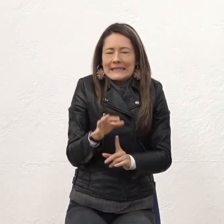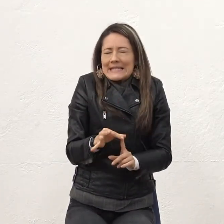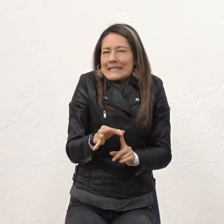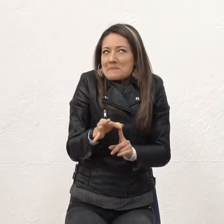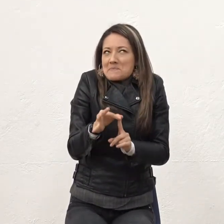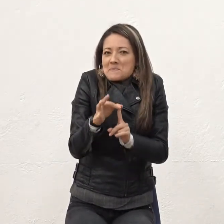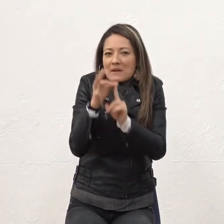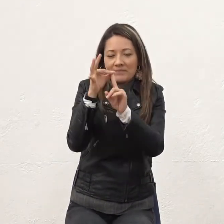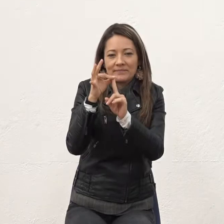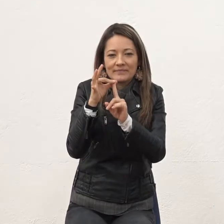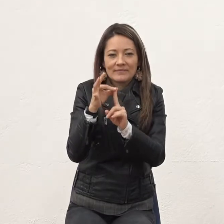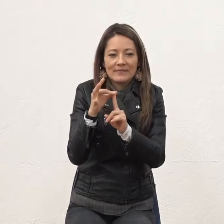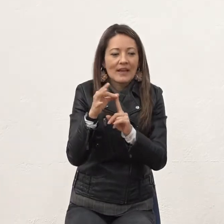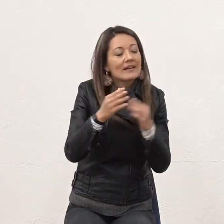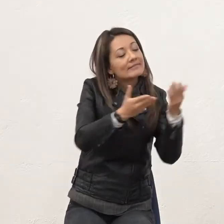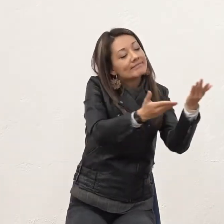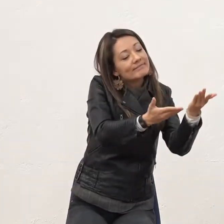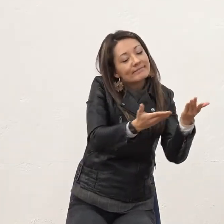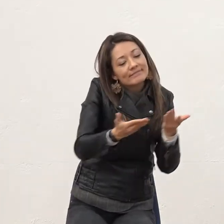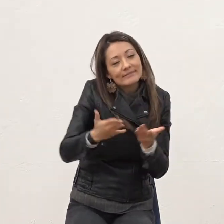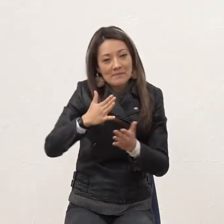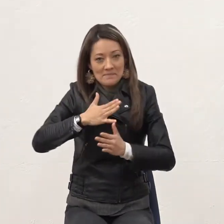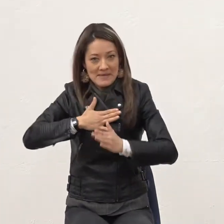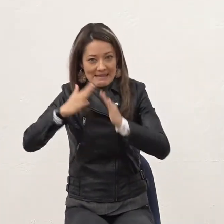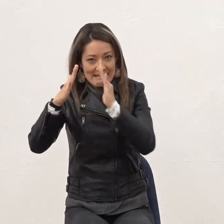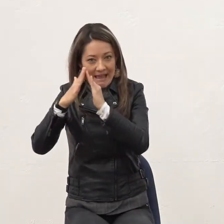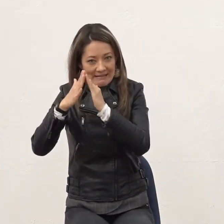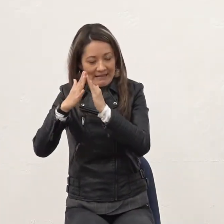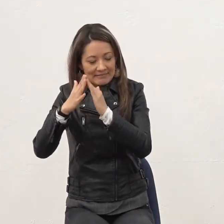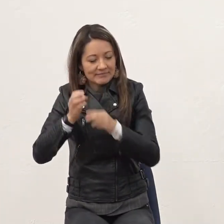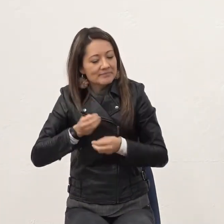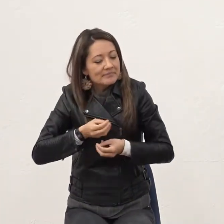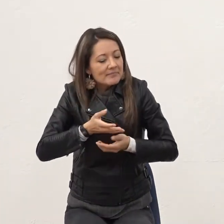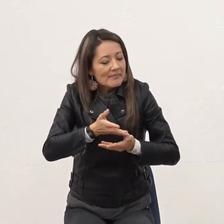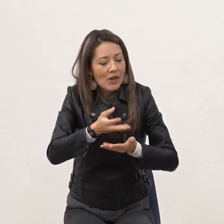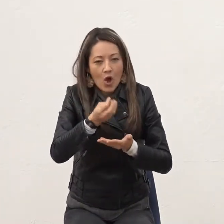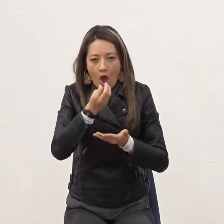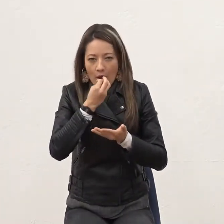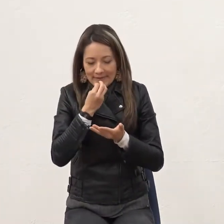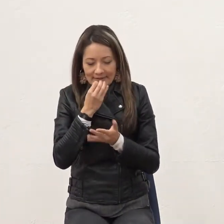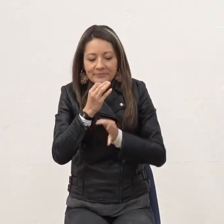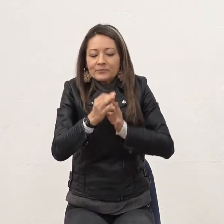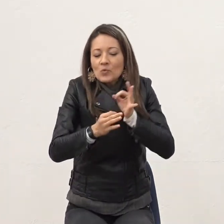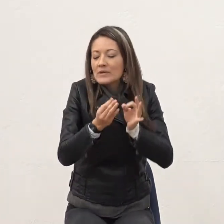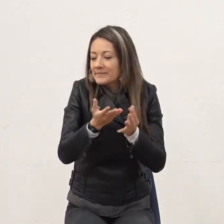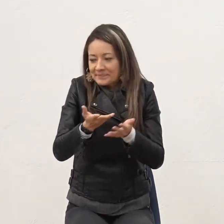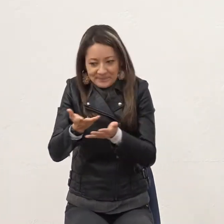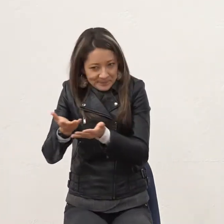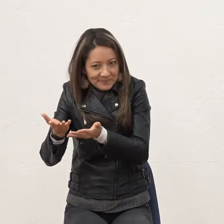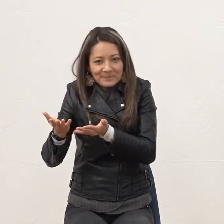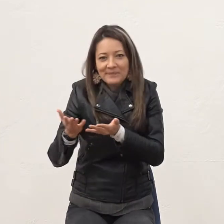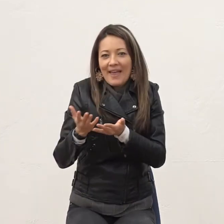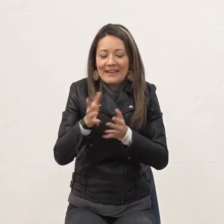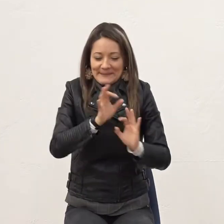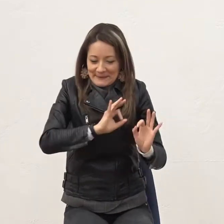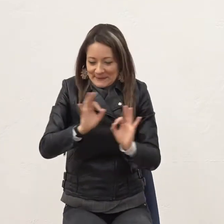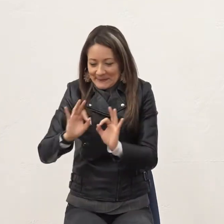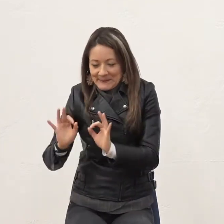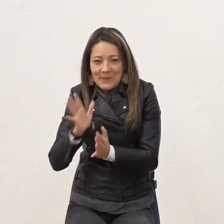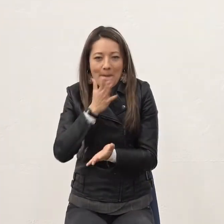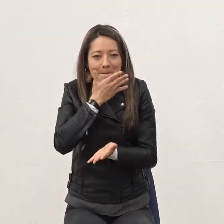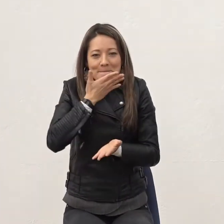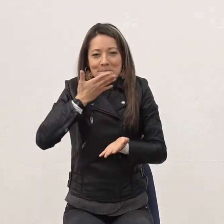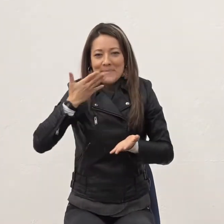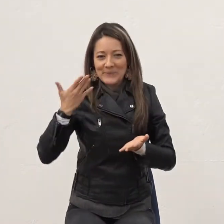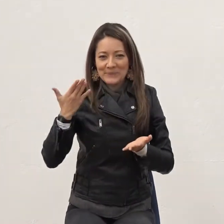poder recibir esa persona, poder hospedar a alguien, brindar toda clase de alimentos, preparan lo mejor